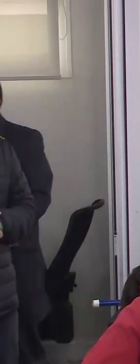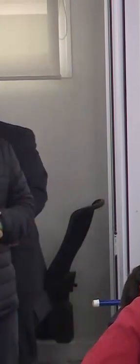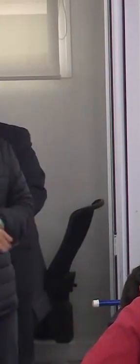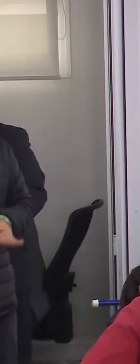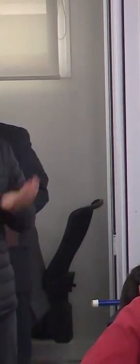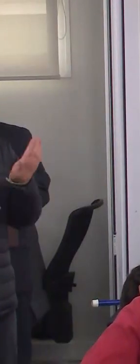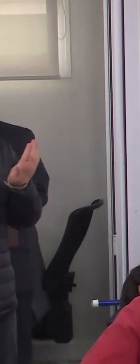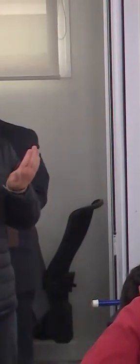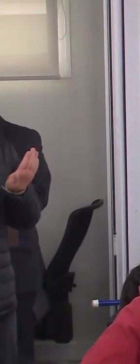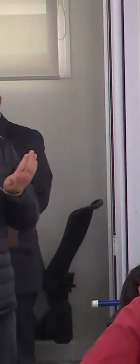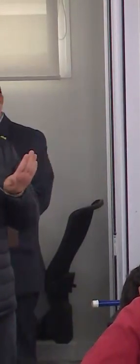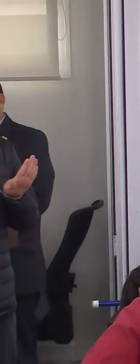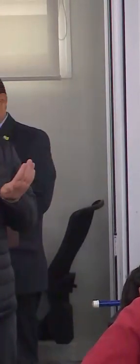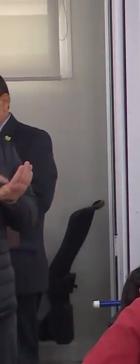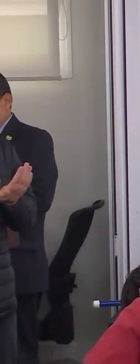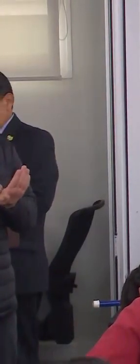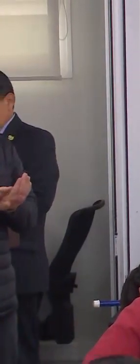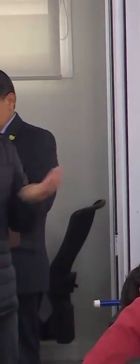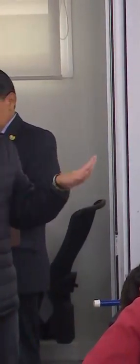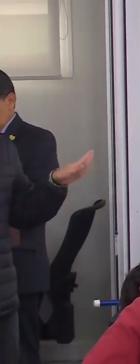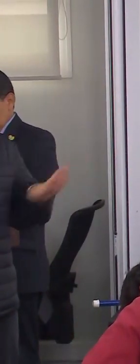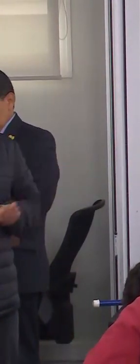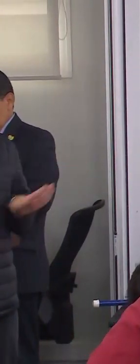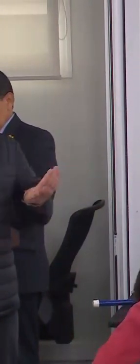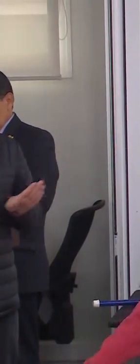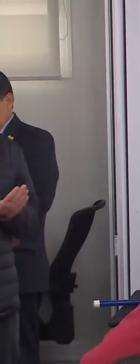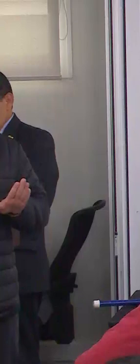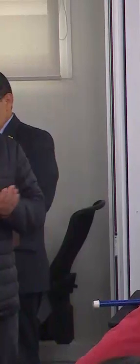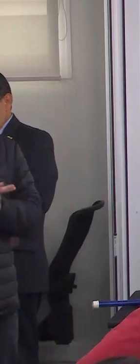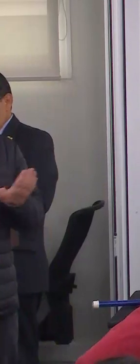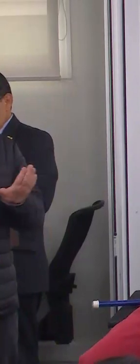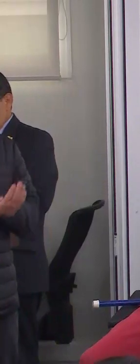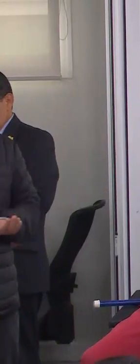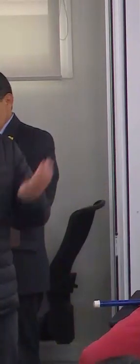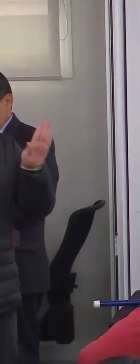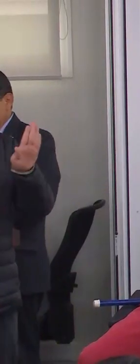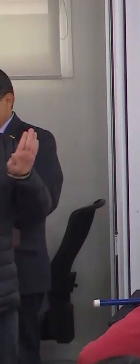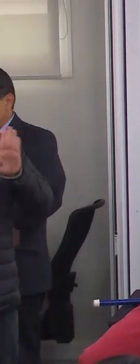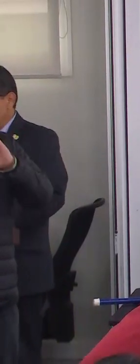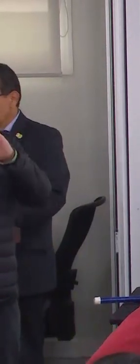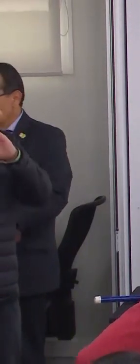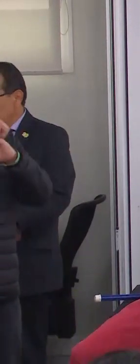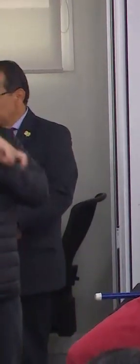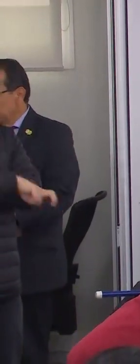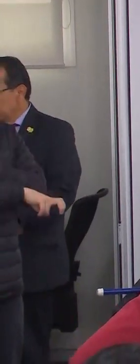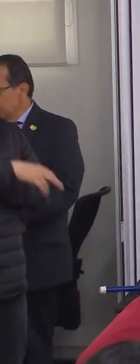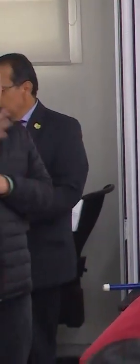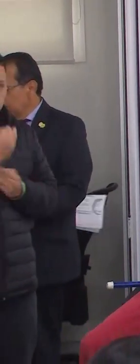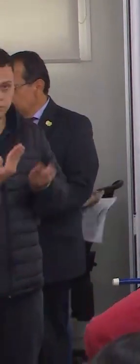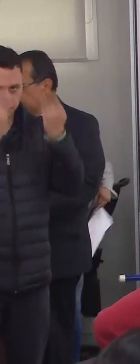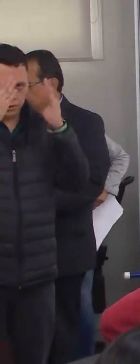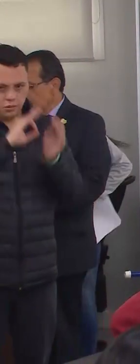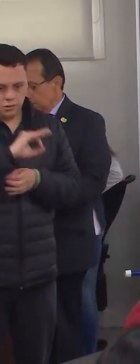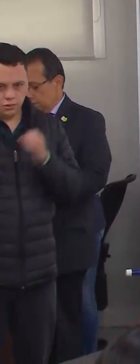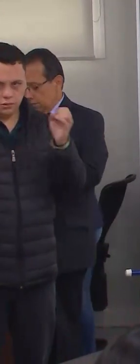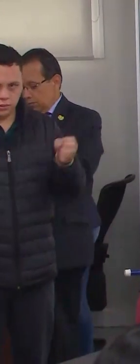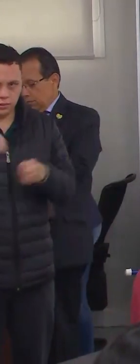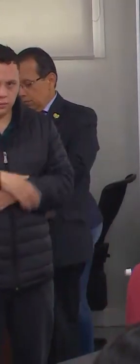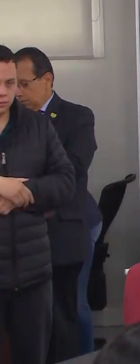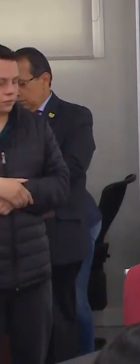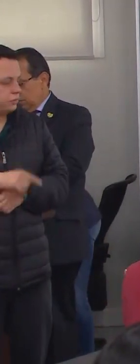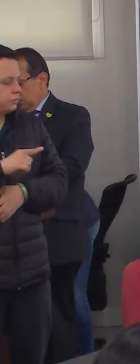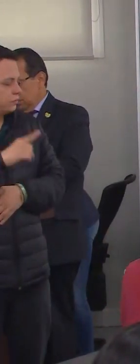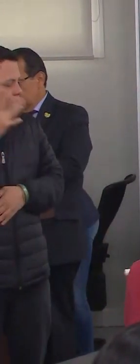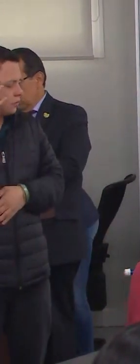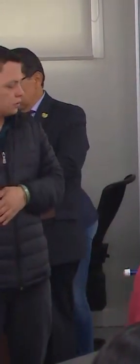la roja y de esa bunda Bogotá pero esos son toboganes eso no le sirve a nadie la